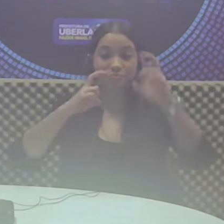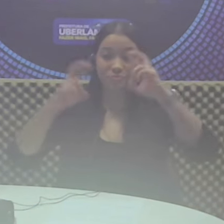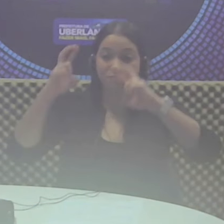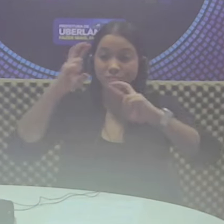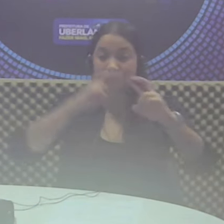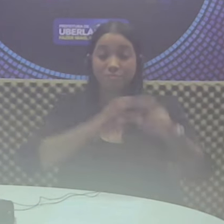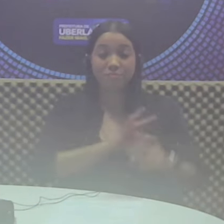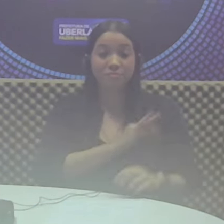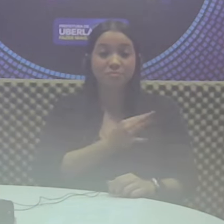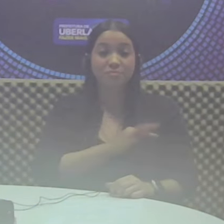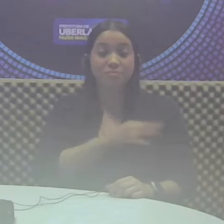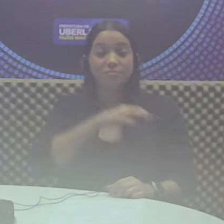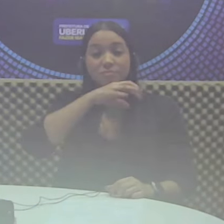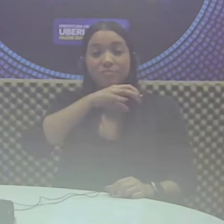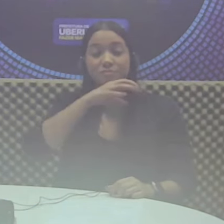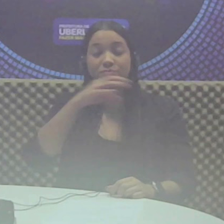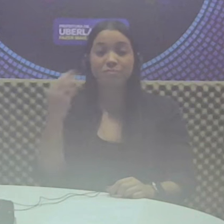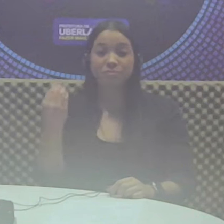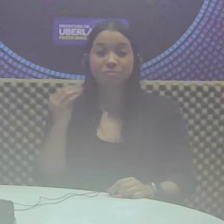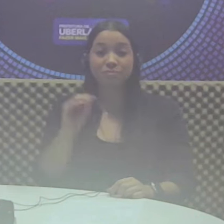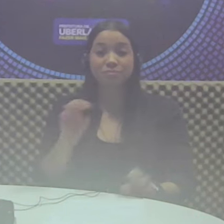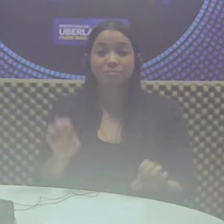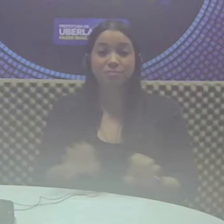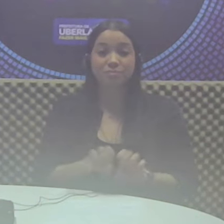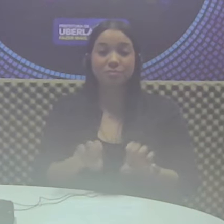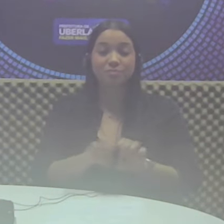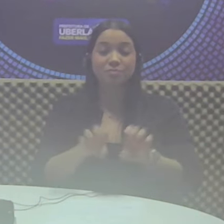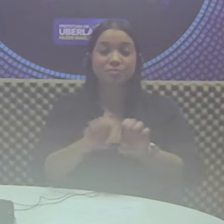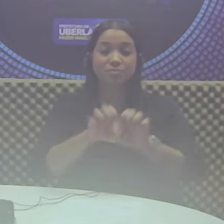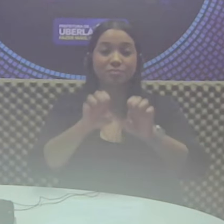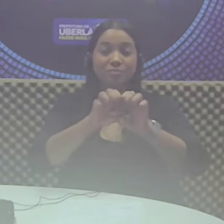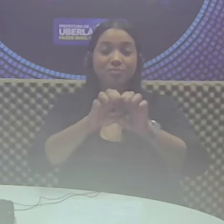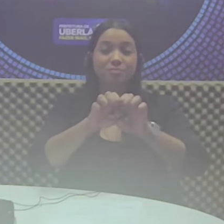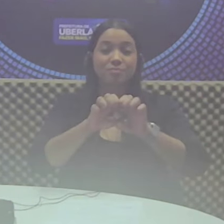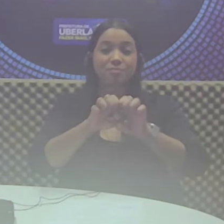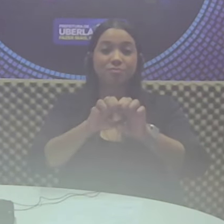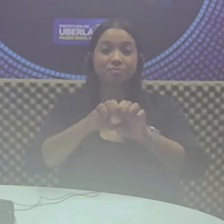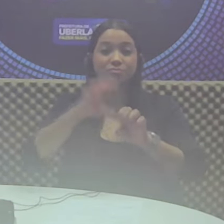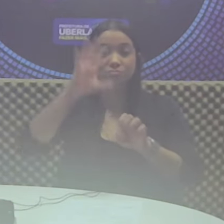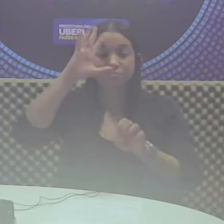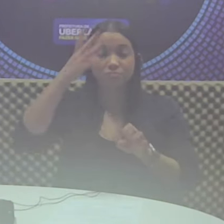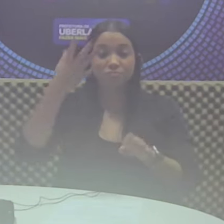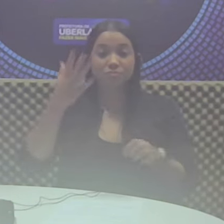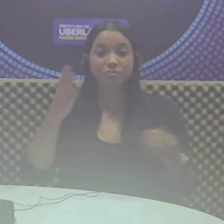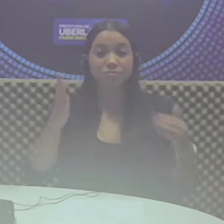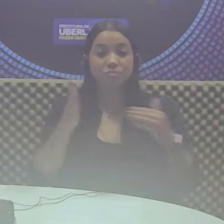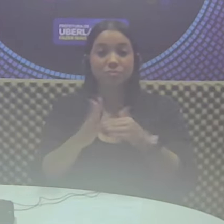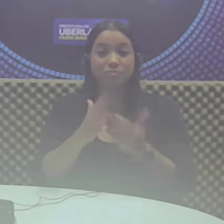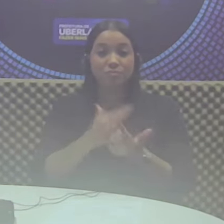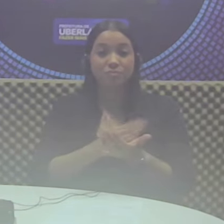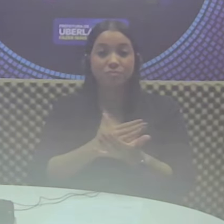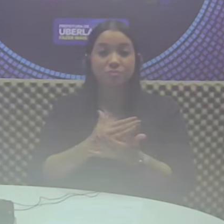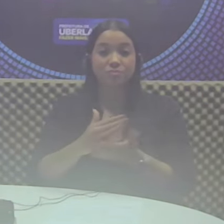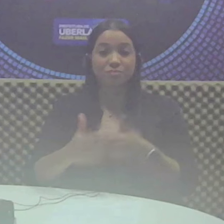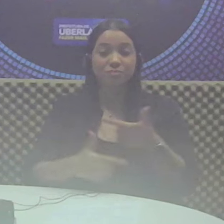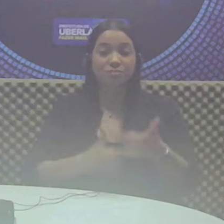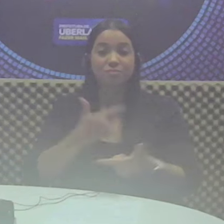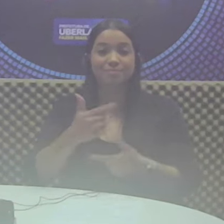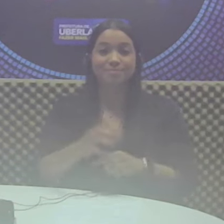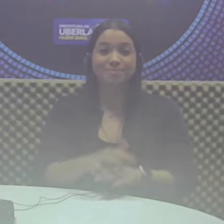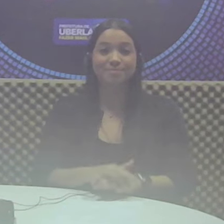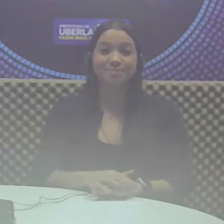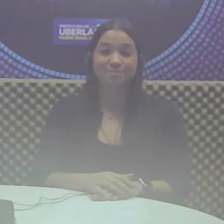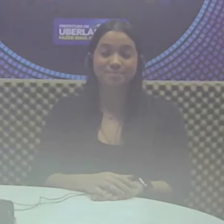no parque para implementar a estrutura necessária e definir o prazo para o início da operação.